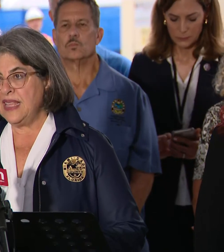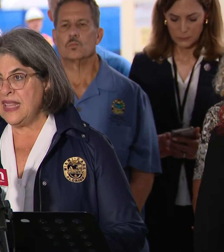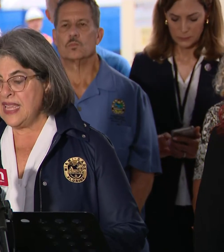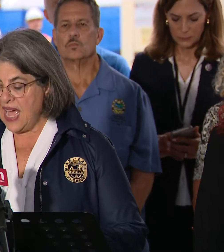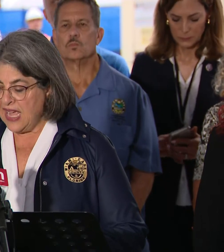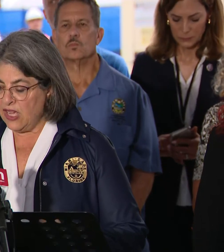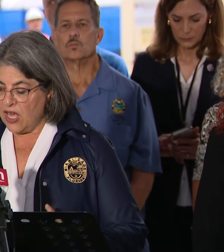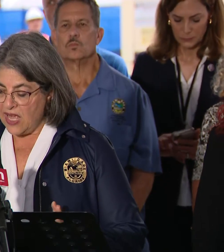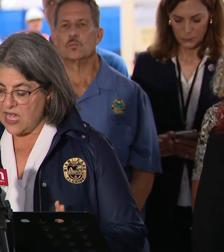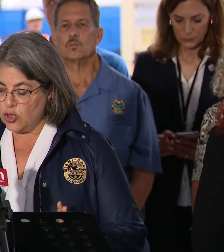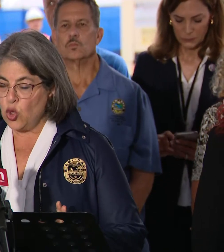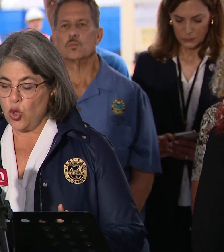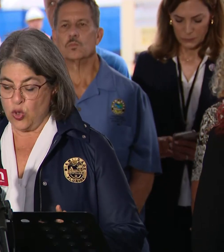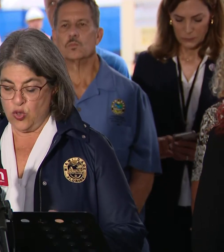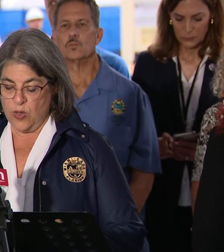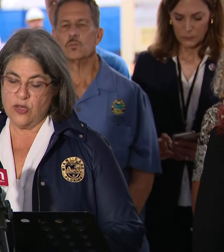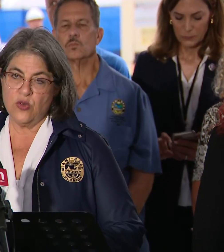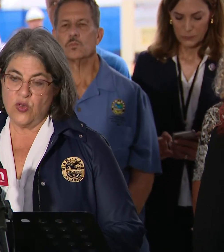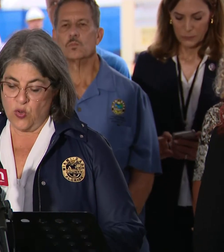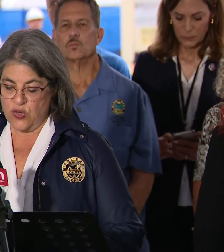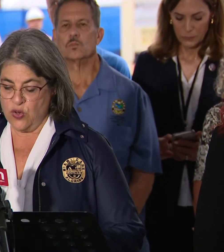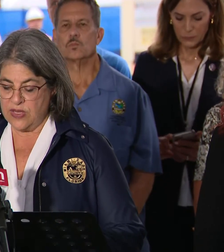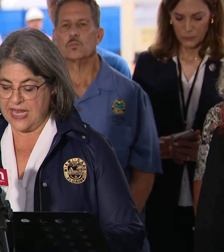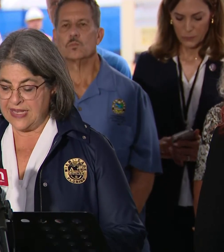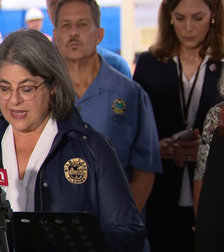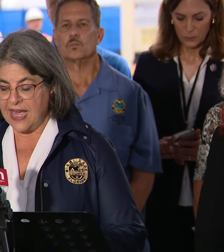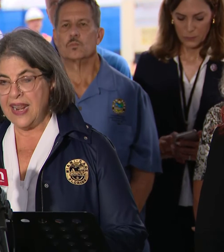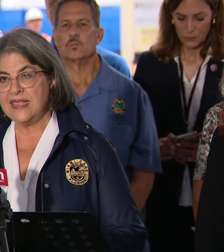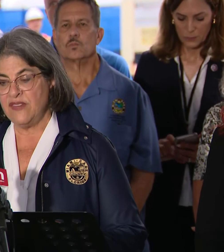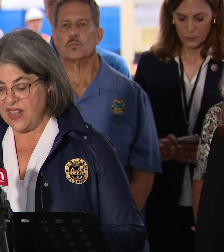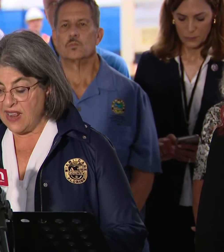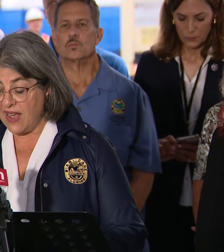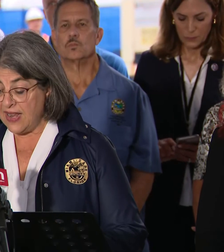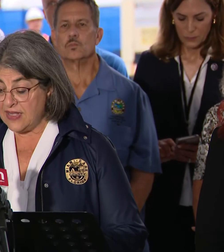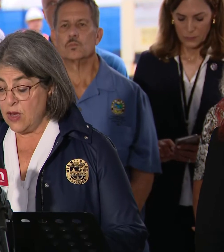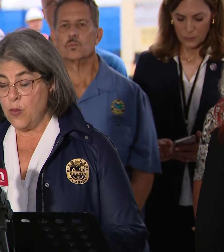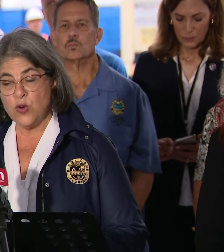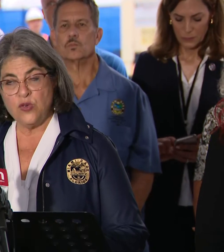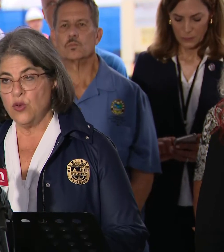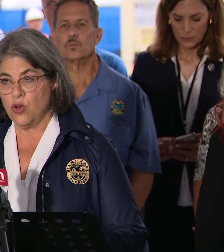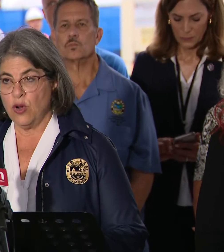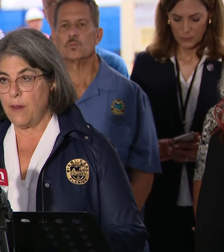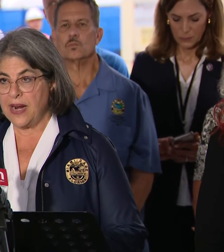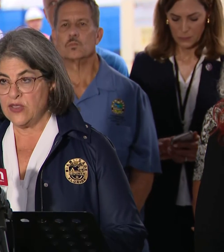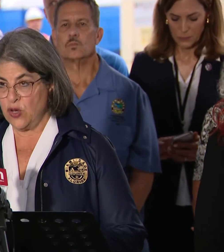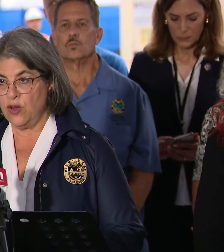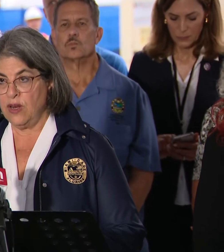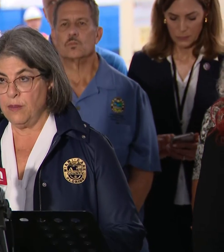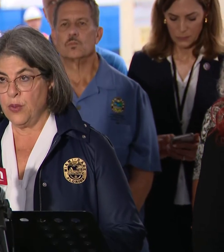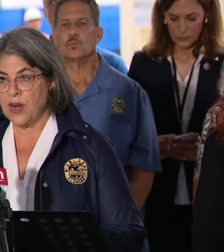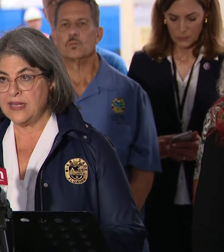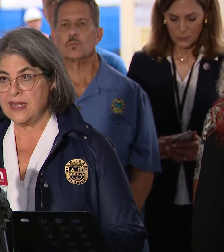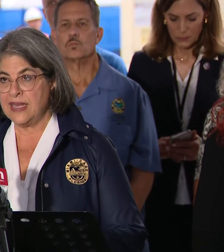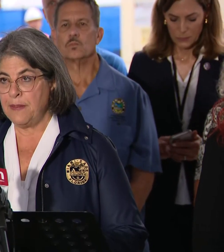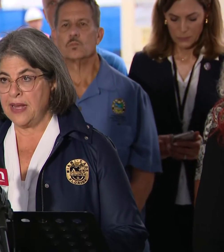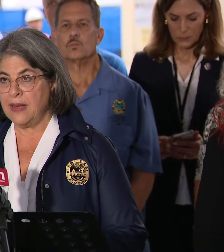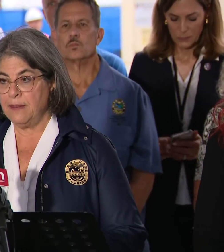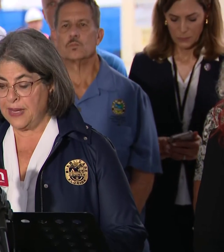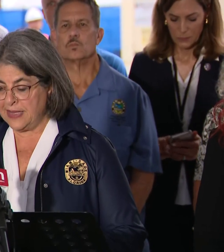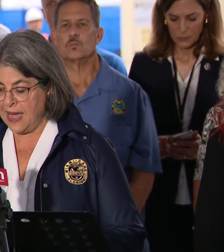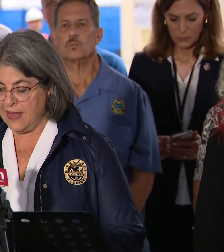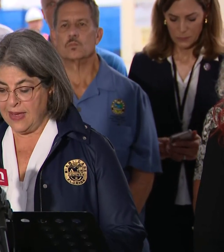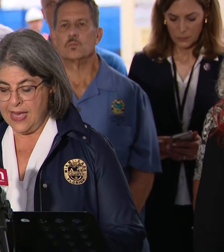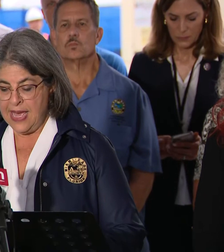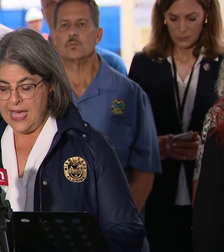al presidente y a todos nuestros socios estatales y federales por su colaboración por esta